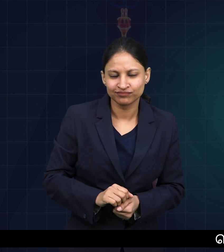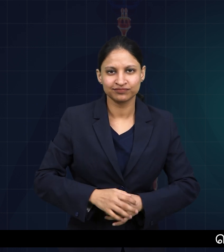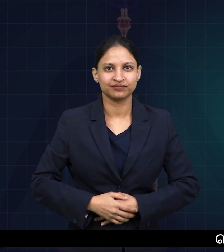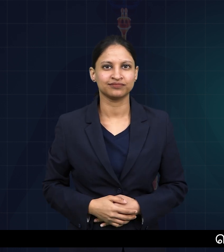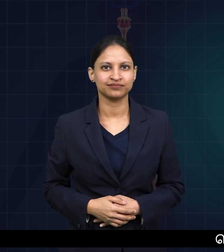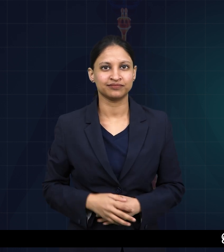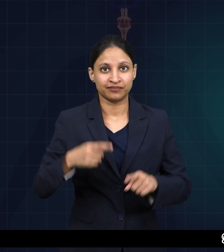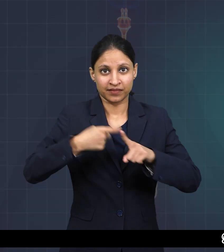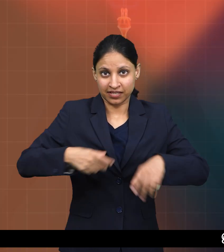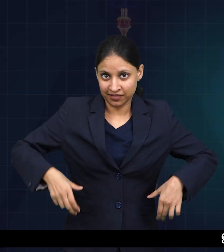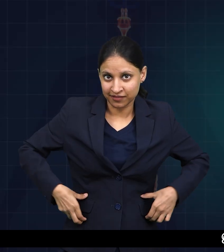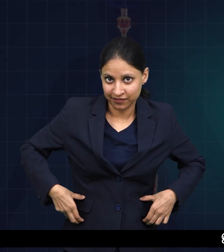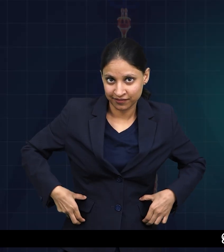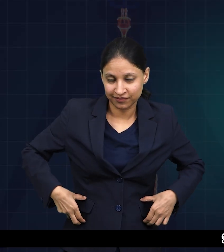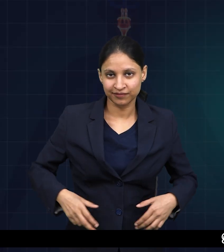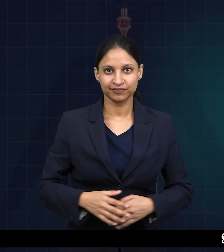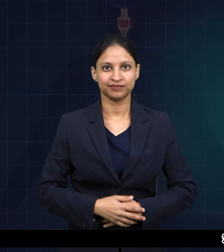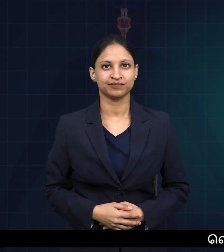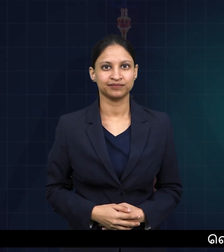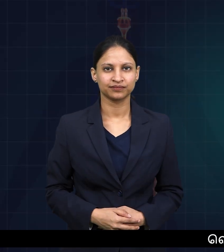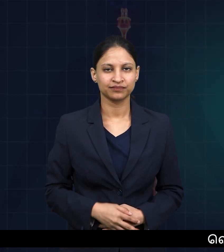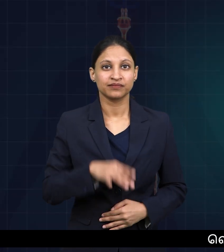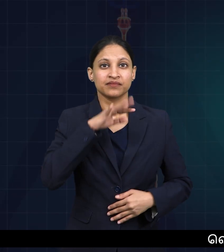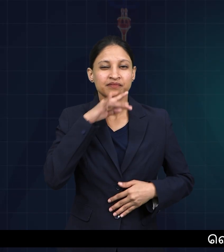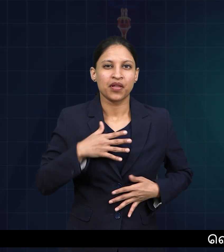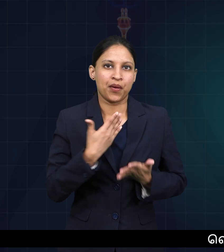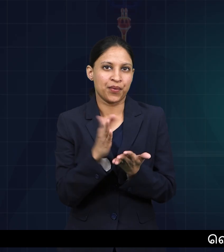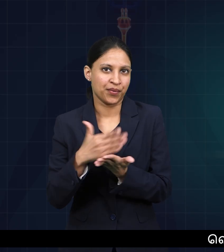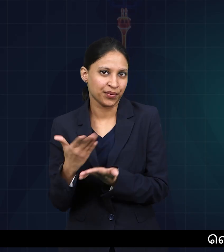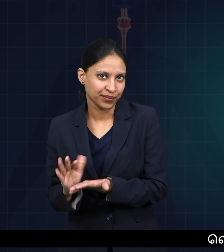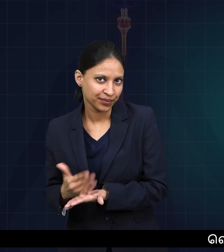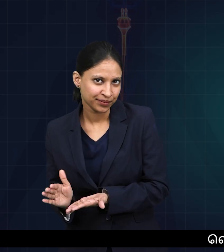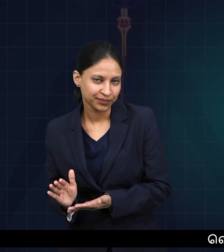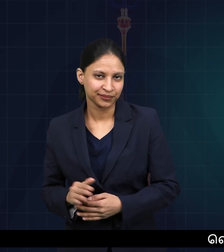செரிமானம், சிறுநீரகம், வெளியேற்றம்.